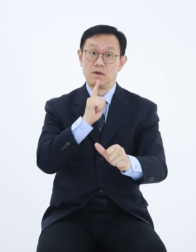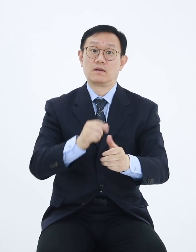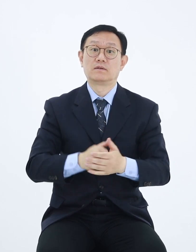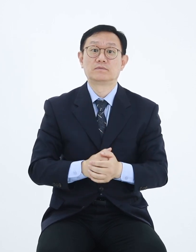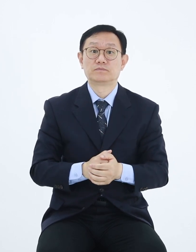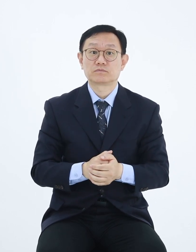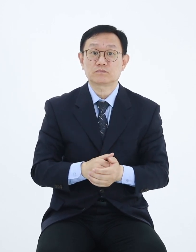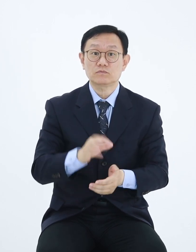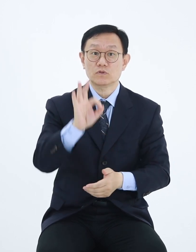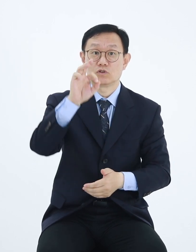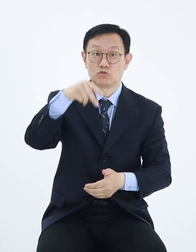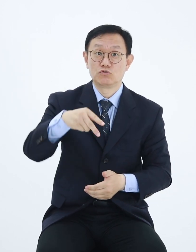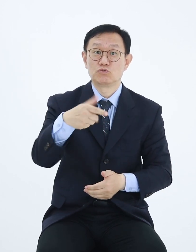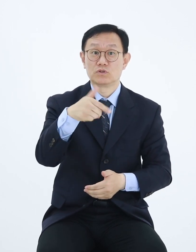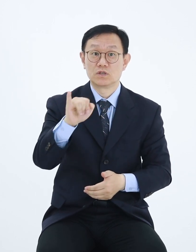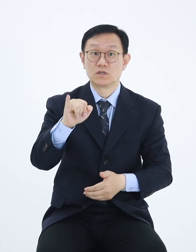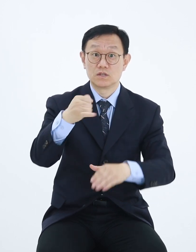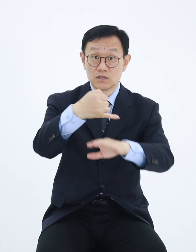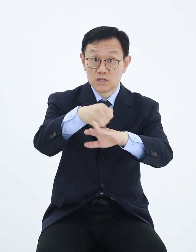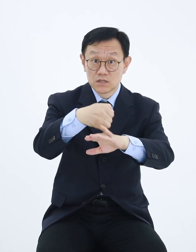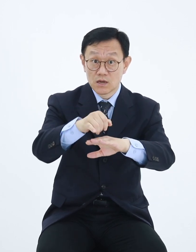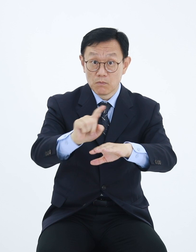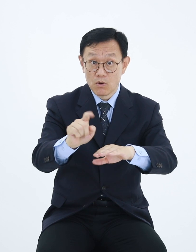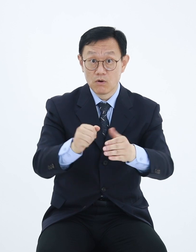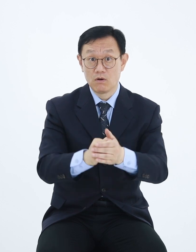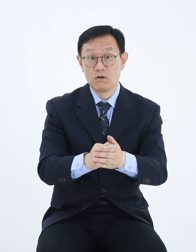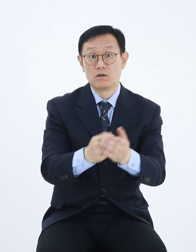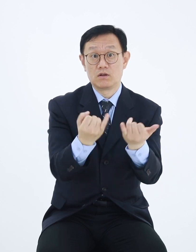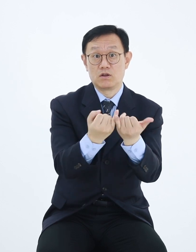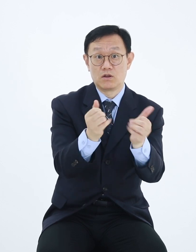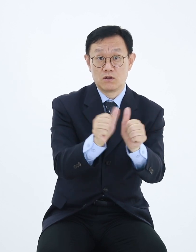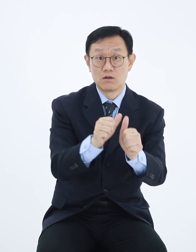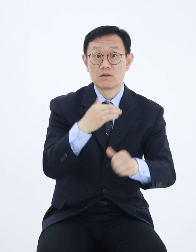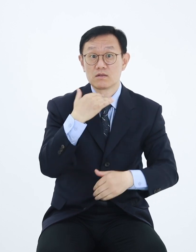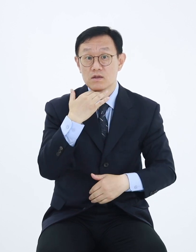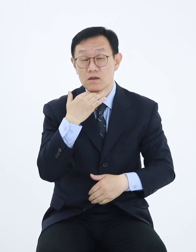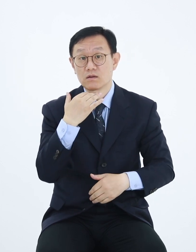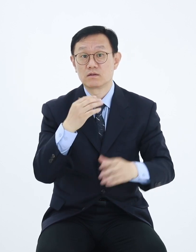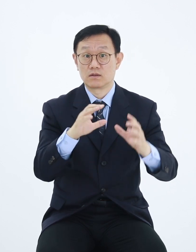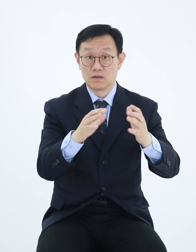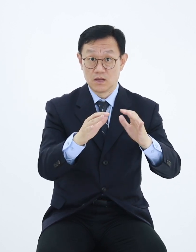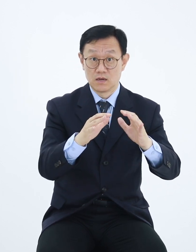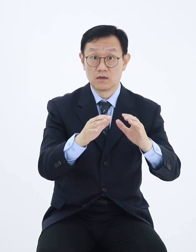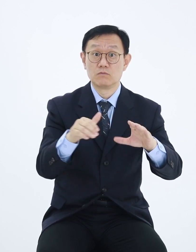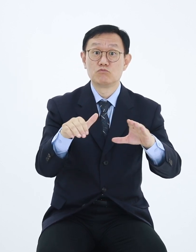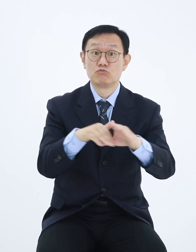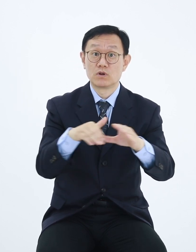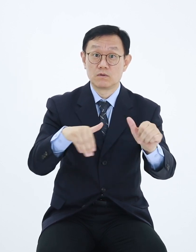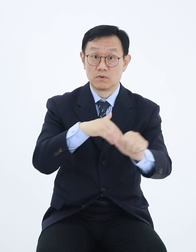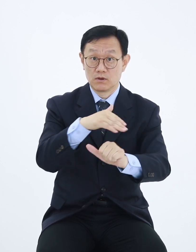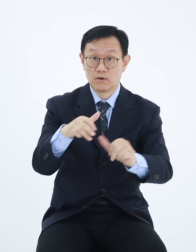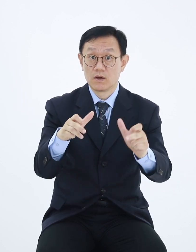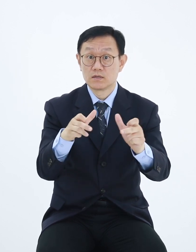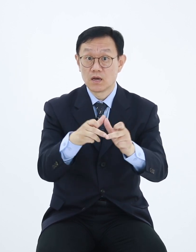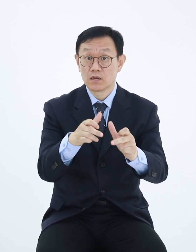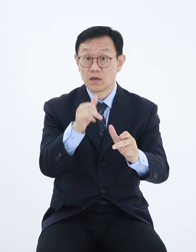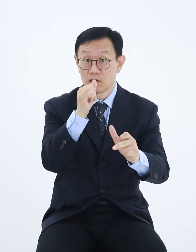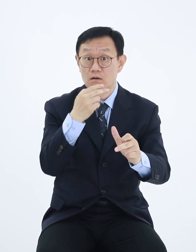유니버설 디자인이란 성별 연령 국적 문화적 배경 장애의 유무와 상관없이